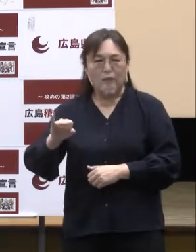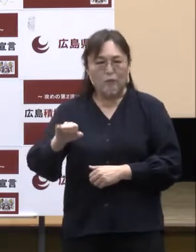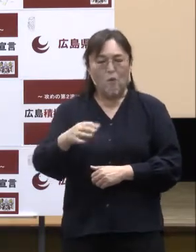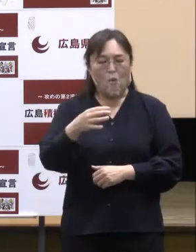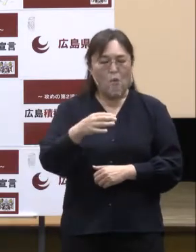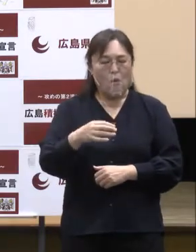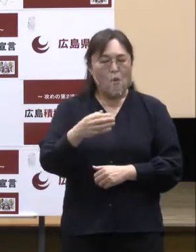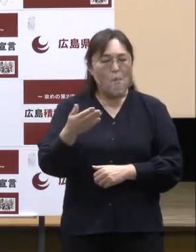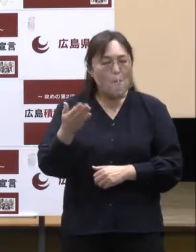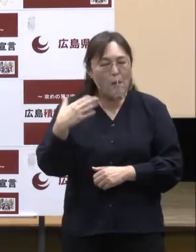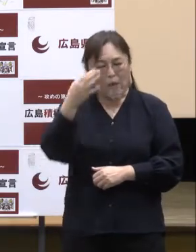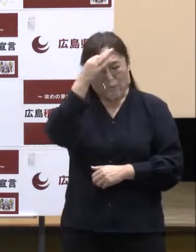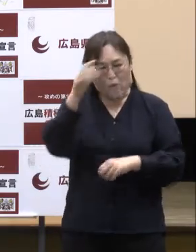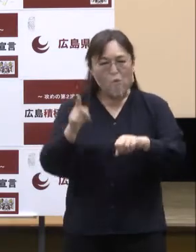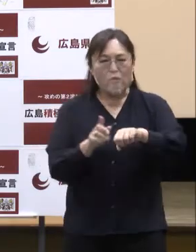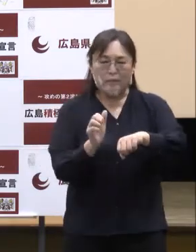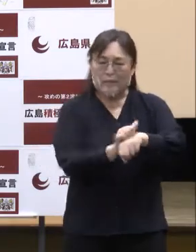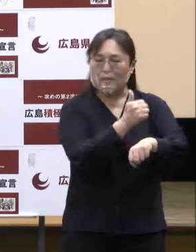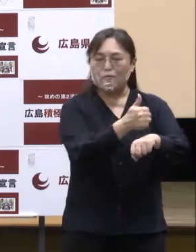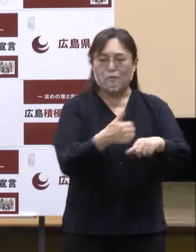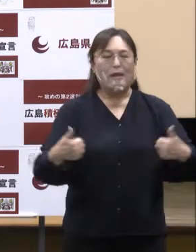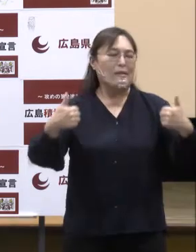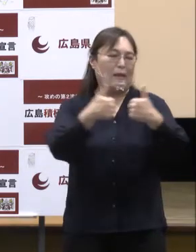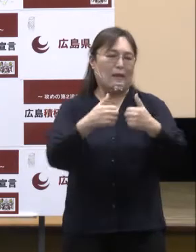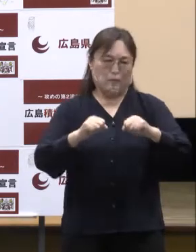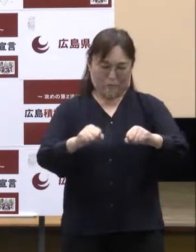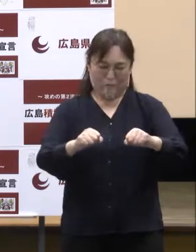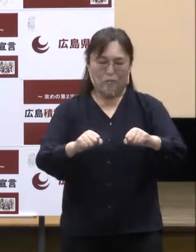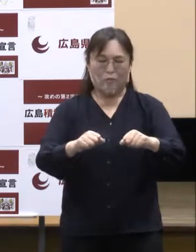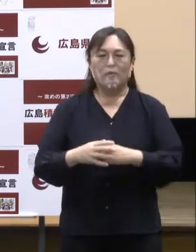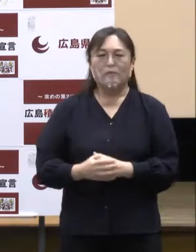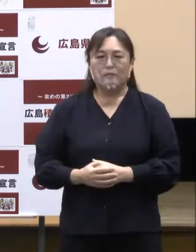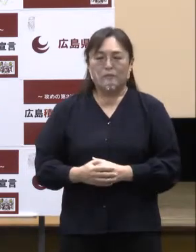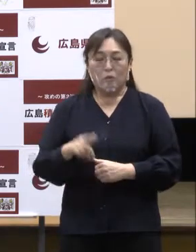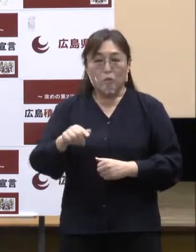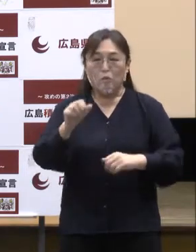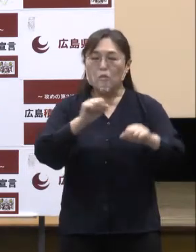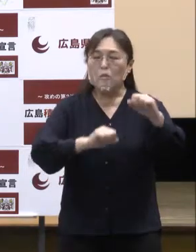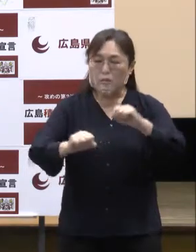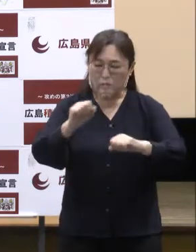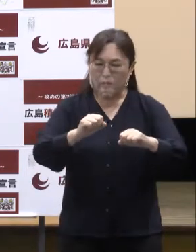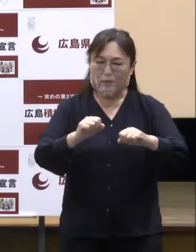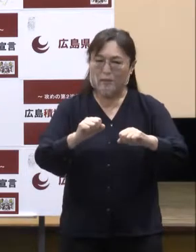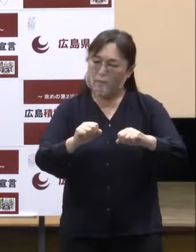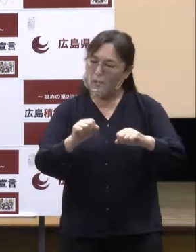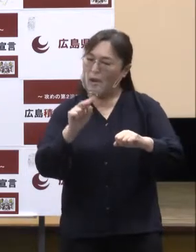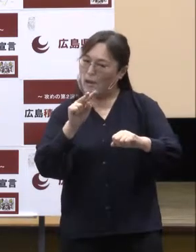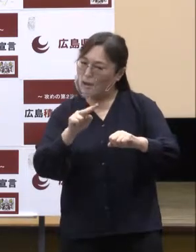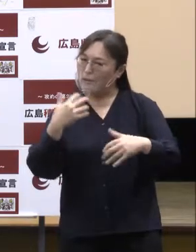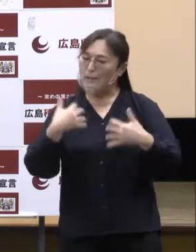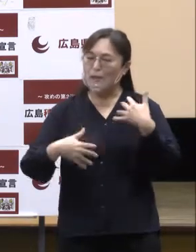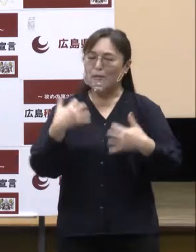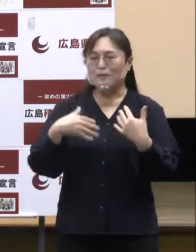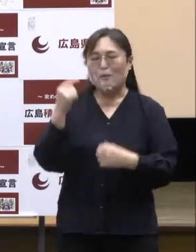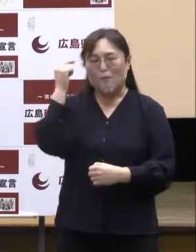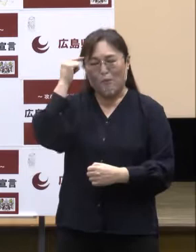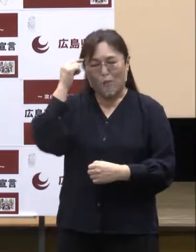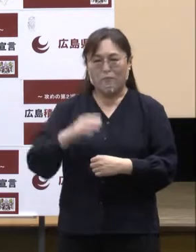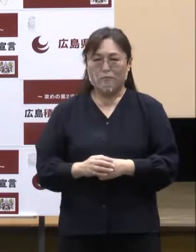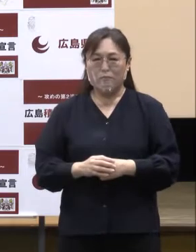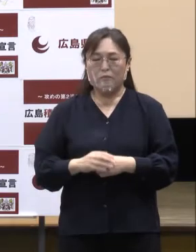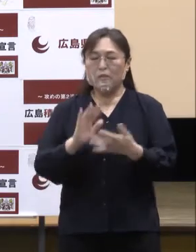配球なんだという、そういう勝負であります。こういった取り組みですね、これ結構楽しいイベントだと思いますけども、県